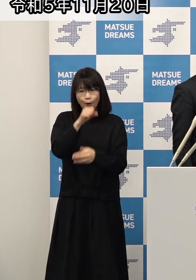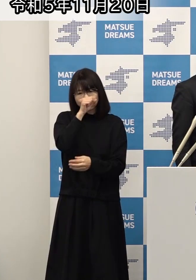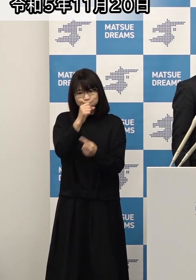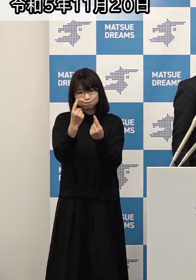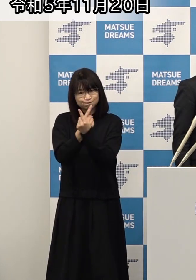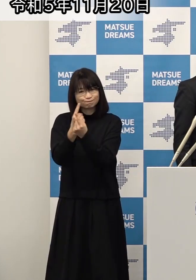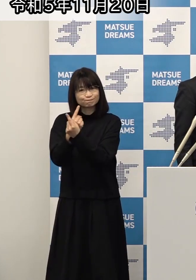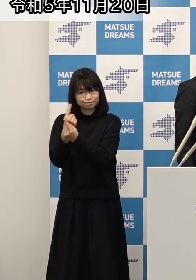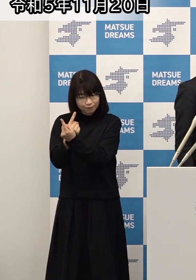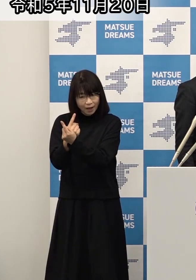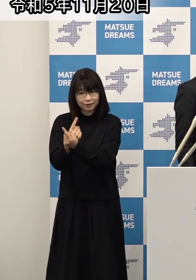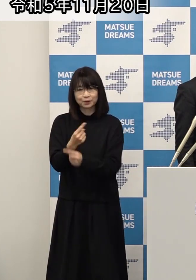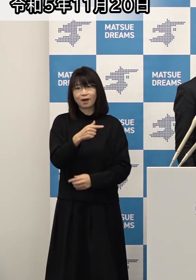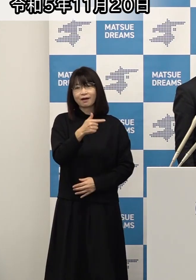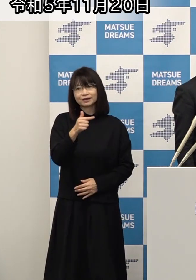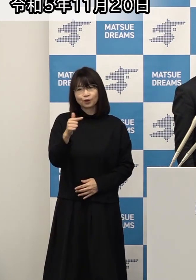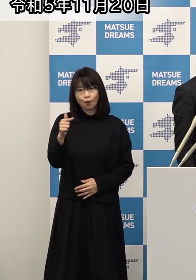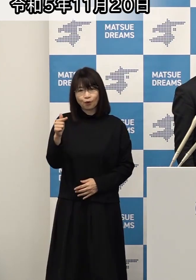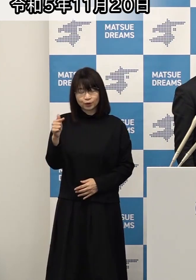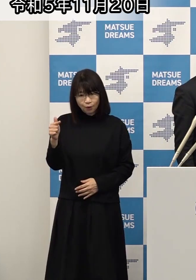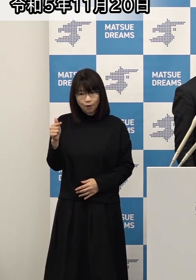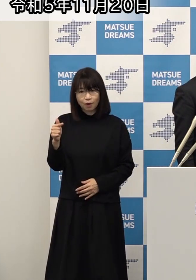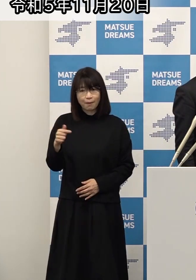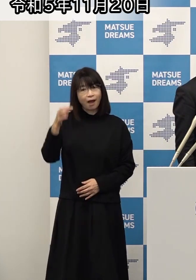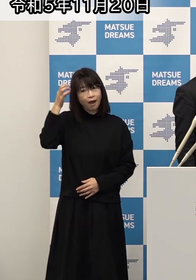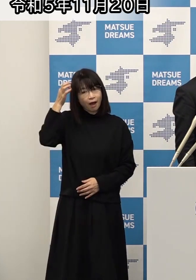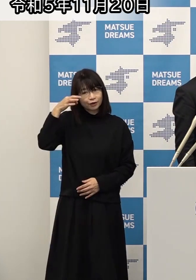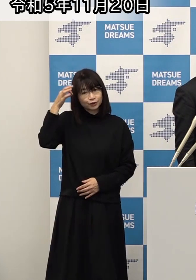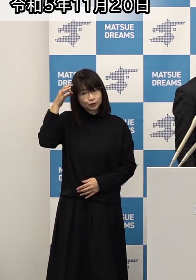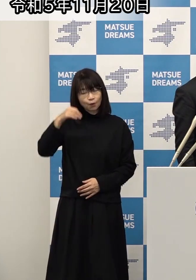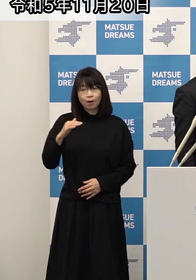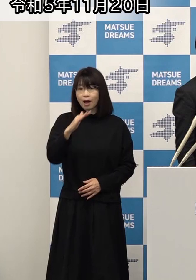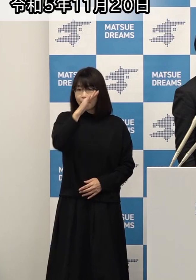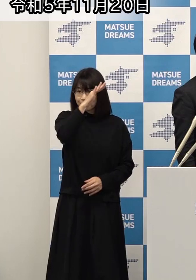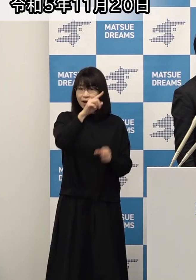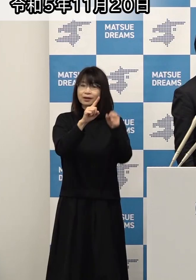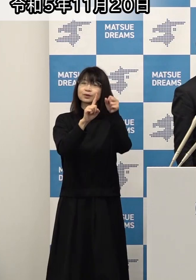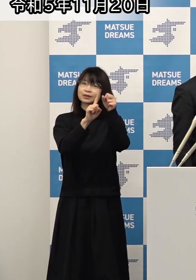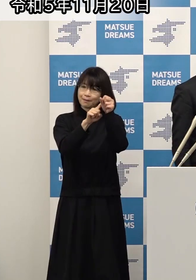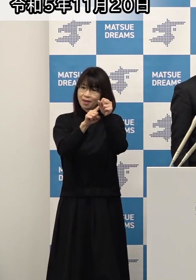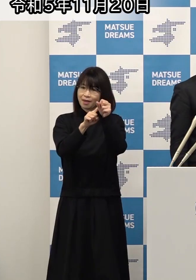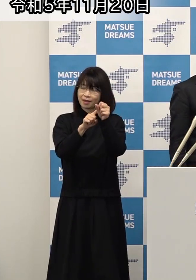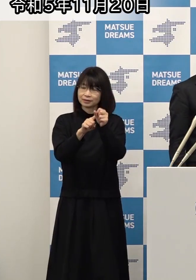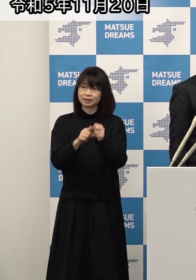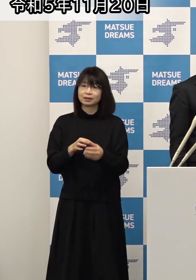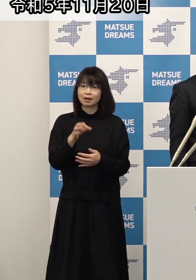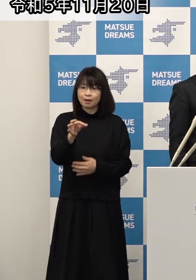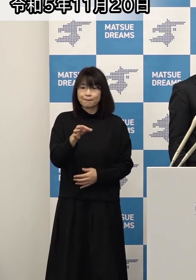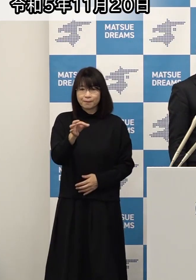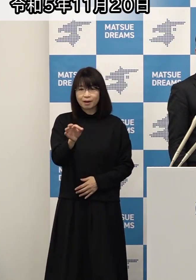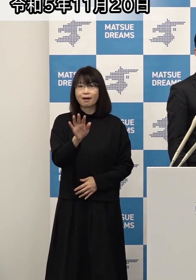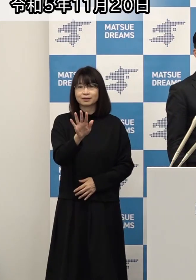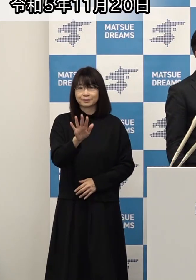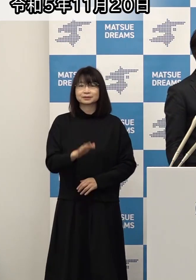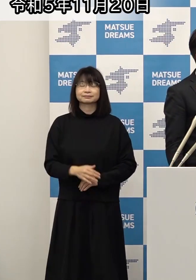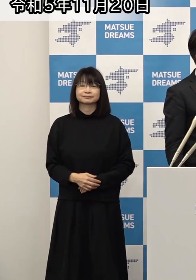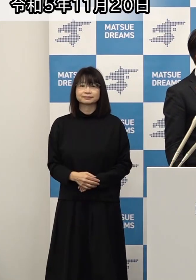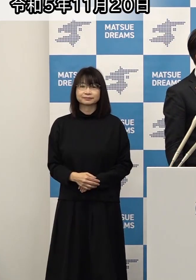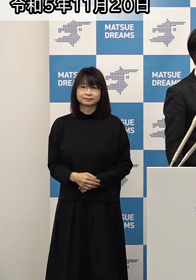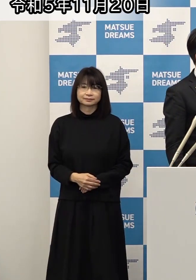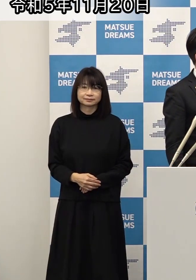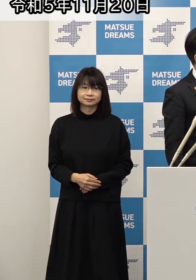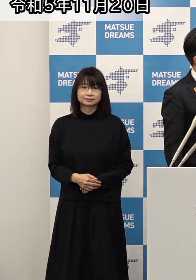天風呂の設置でありましたり、そういった高付加価値化を図っている取り組み、今年度についても予算を計上させていただきたいと考えております。